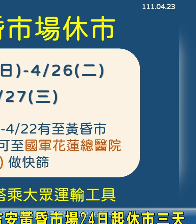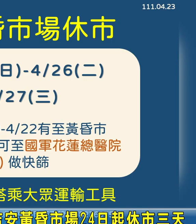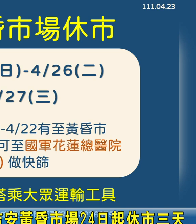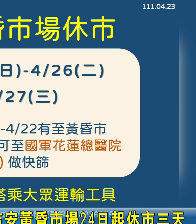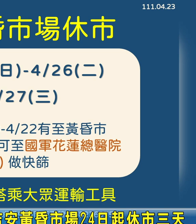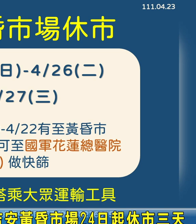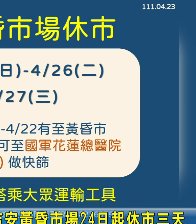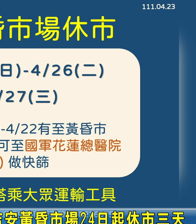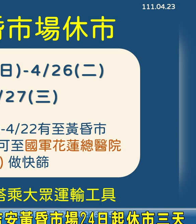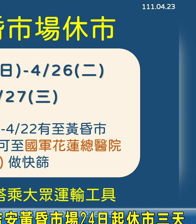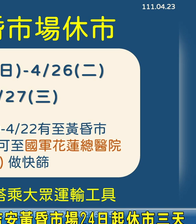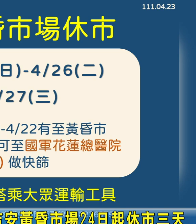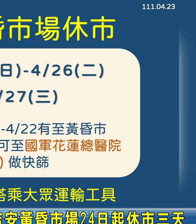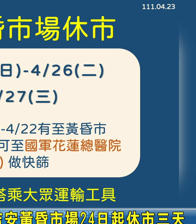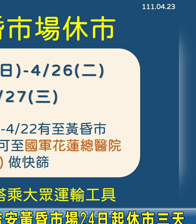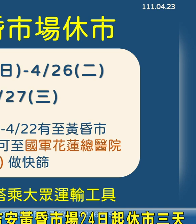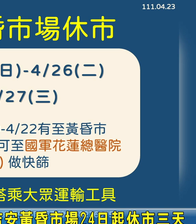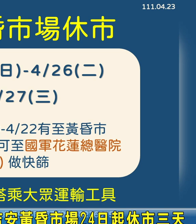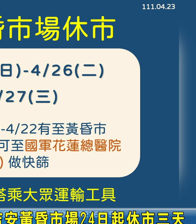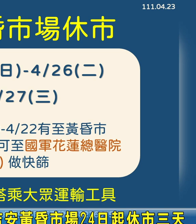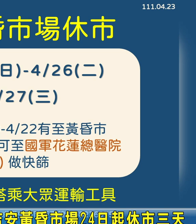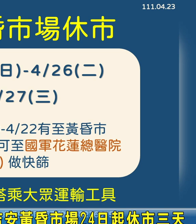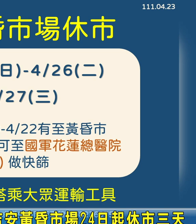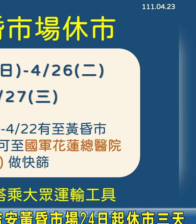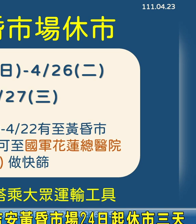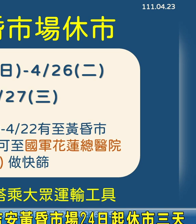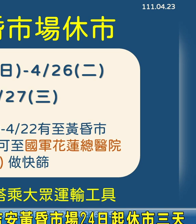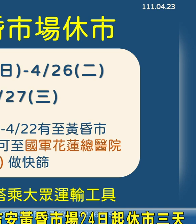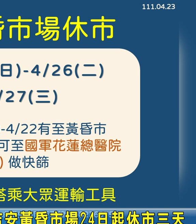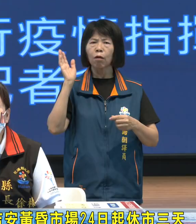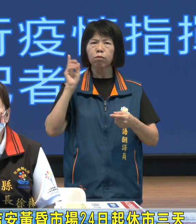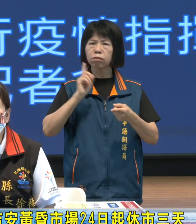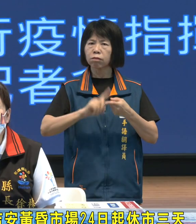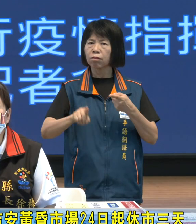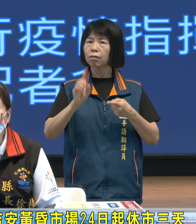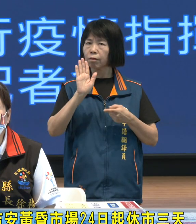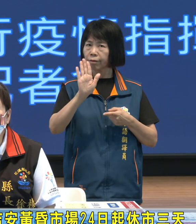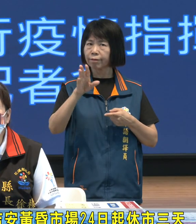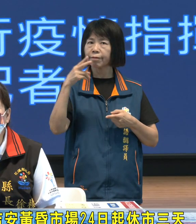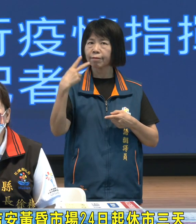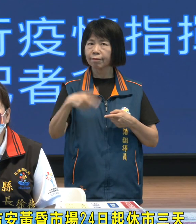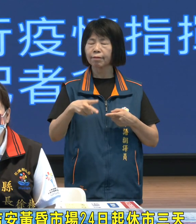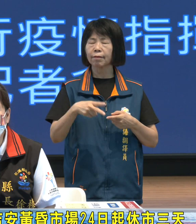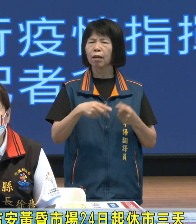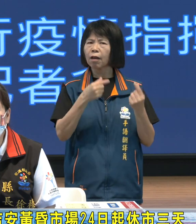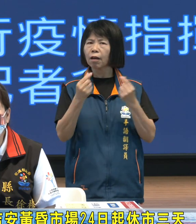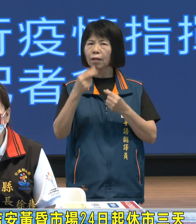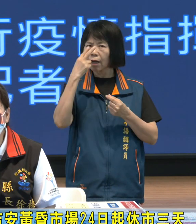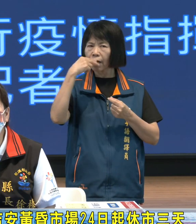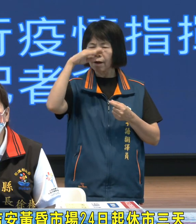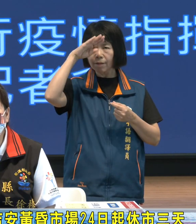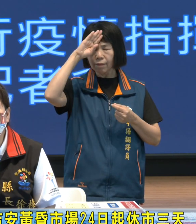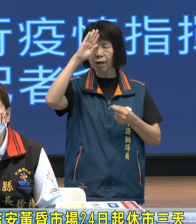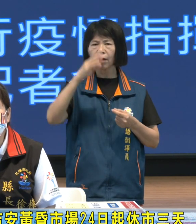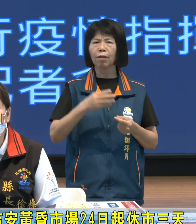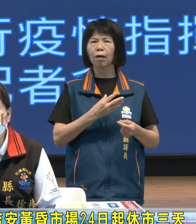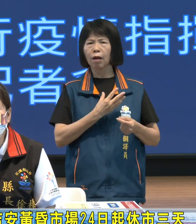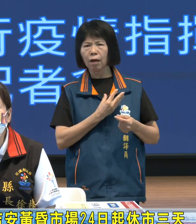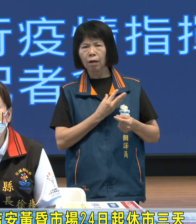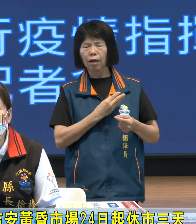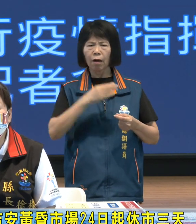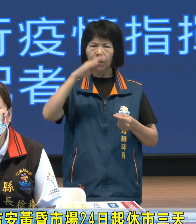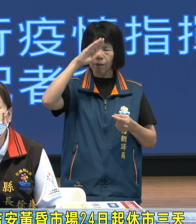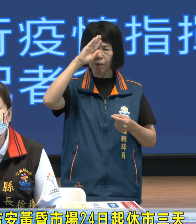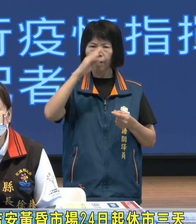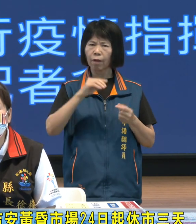物的乡亲，如果您身体有任何的不舒服，或者是有类感冒以及类新冠的这